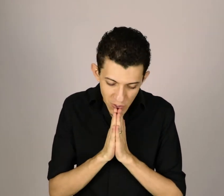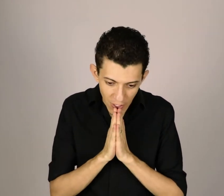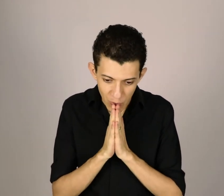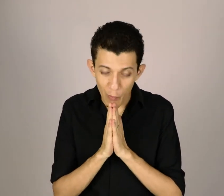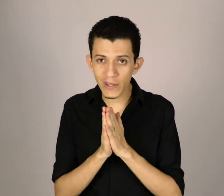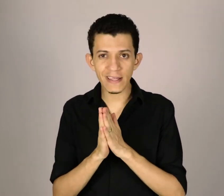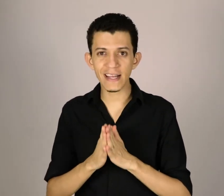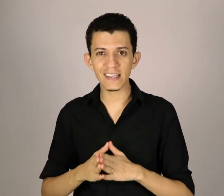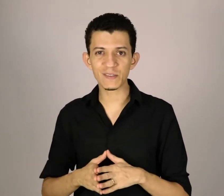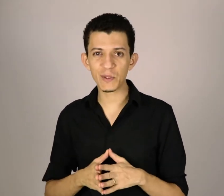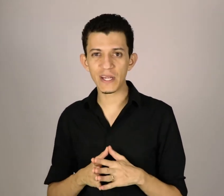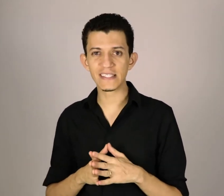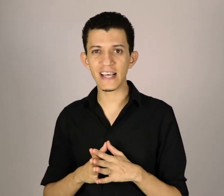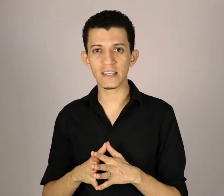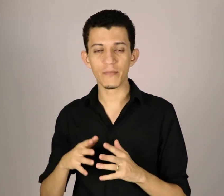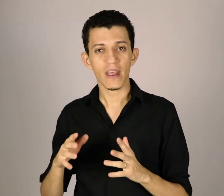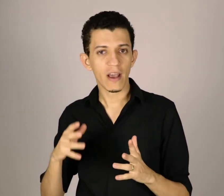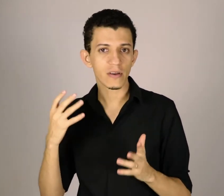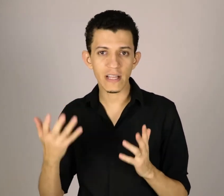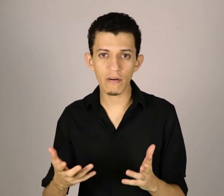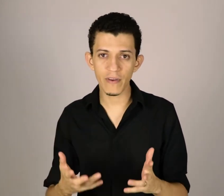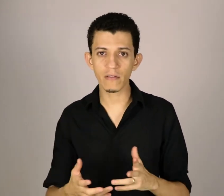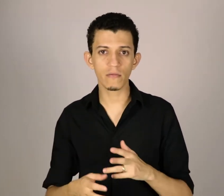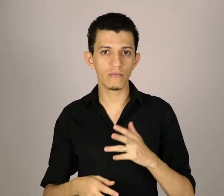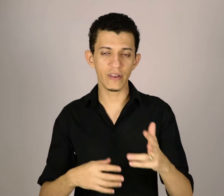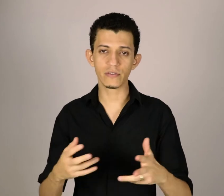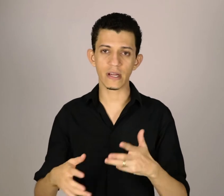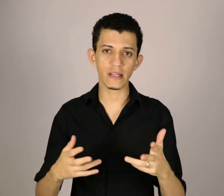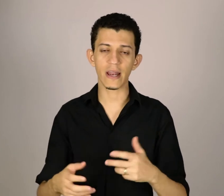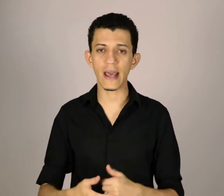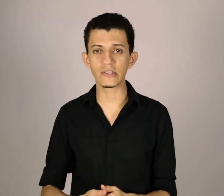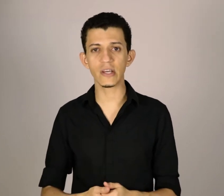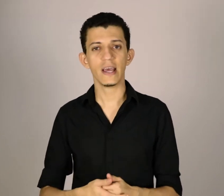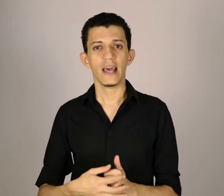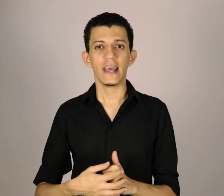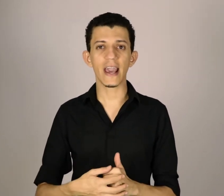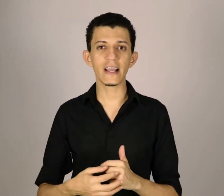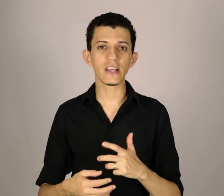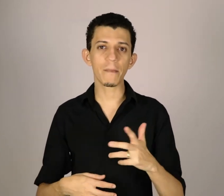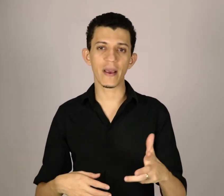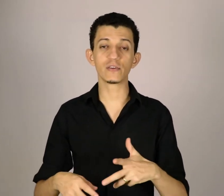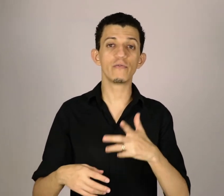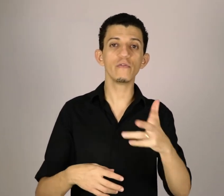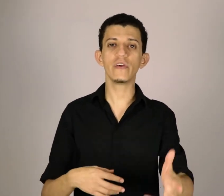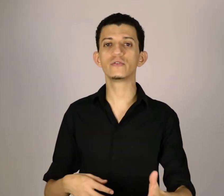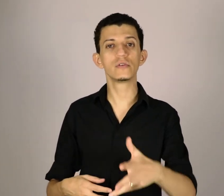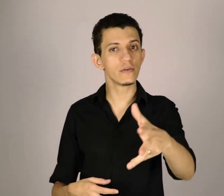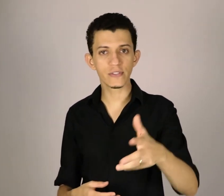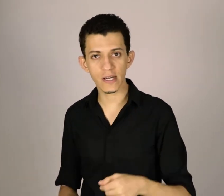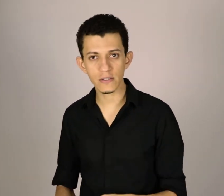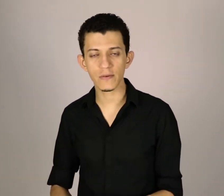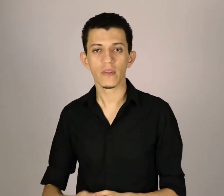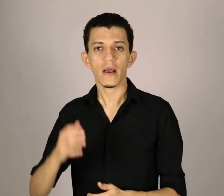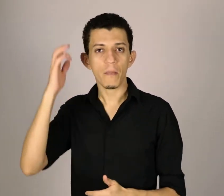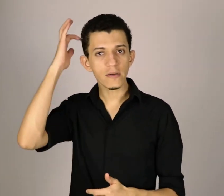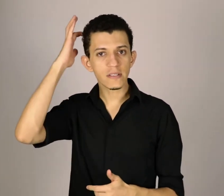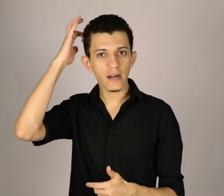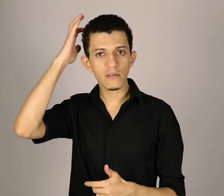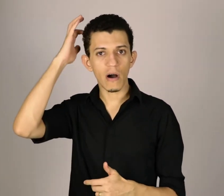episódio muito interessante na minha adolescência, em que eu estava vendo um vídeo na internet, e aí de repente eu vi um vídeo do Silvio Santos mostrando, ó,